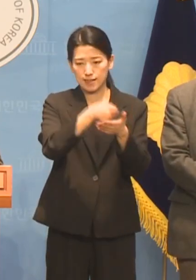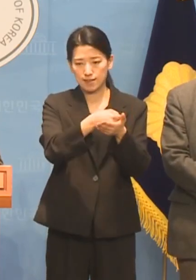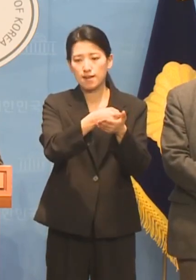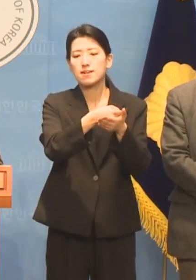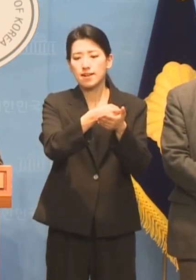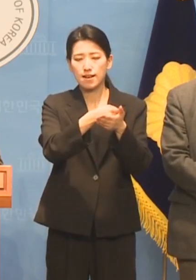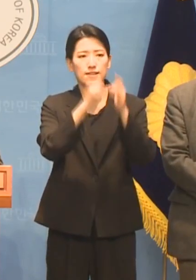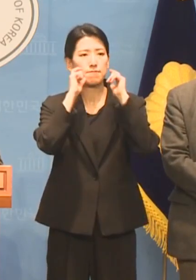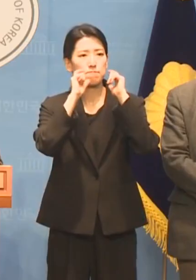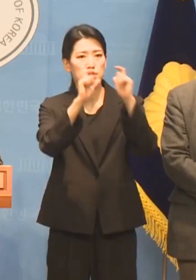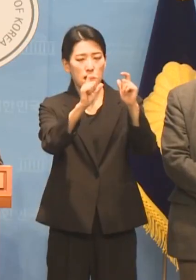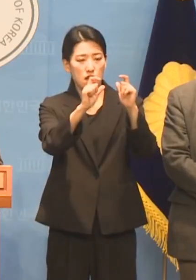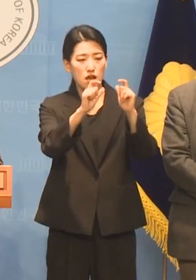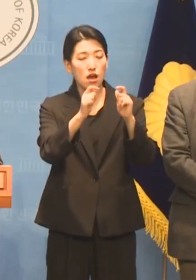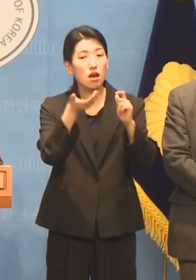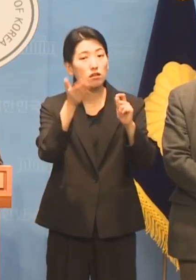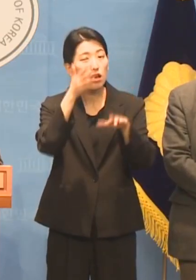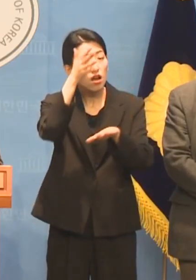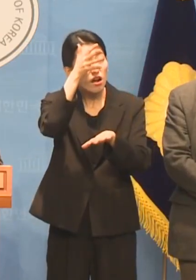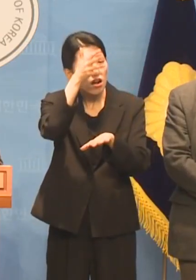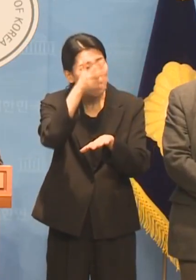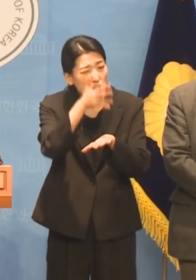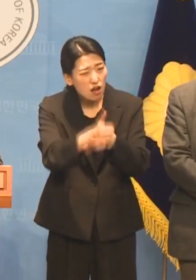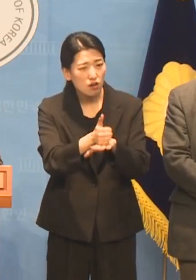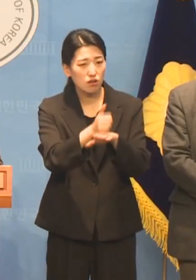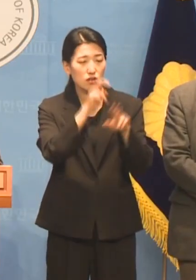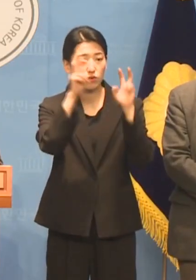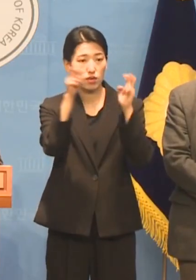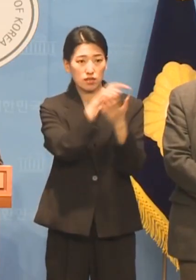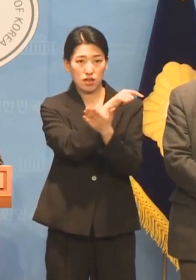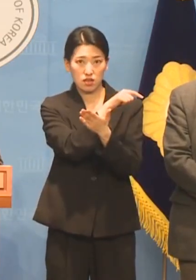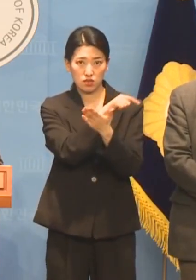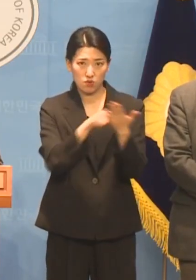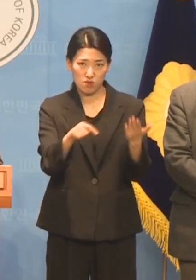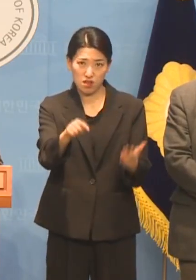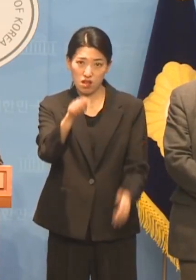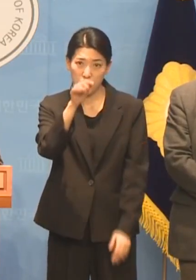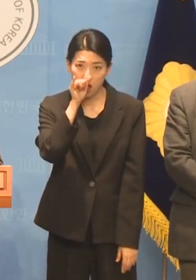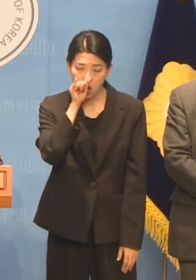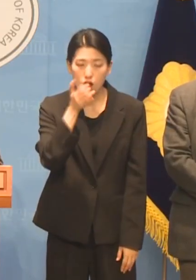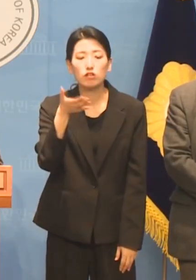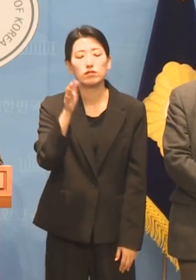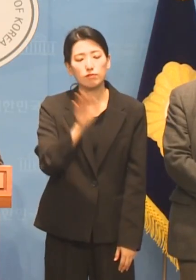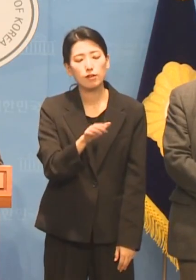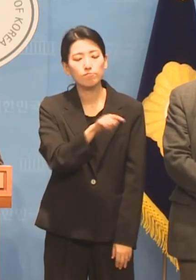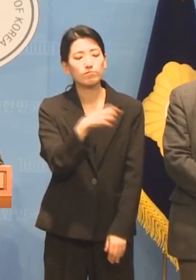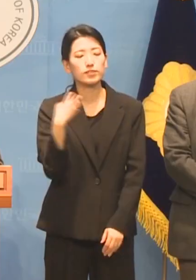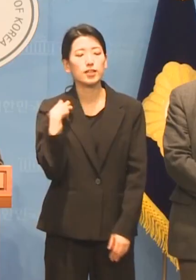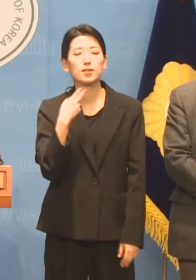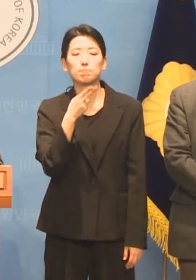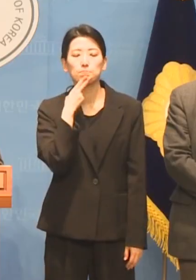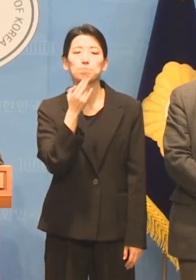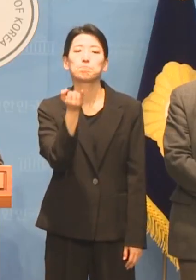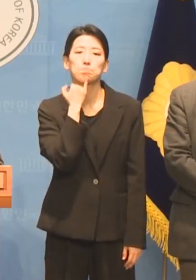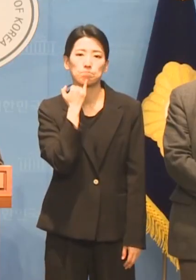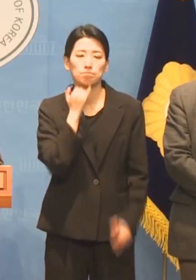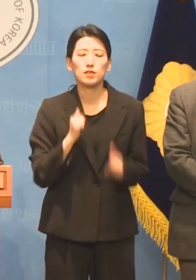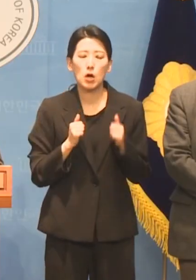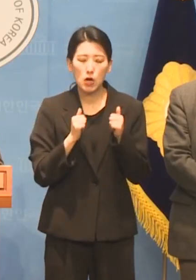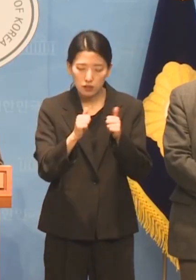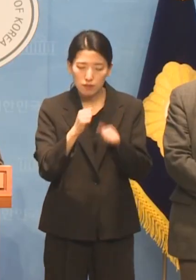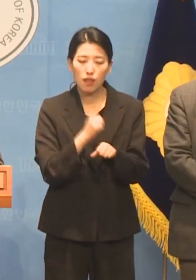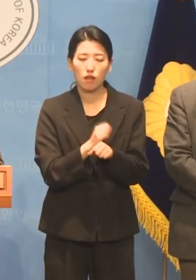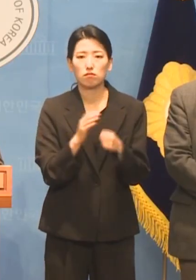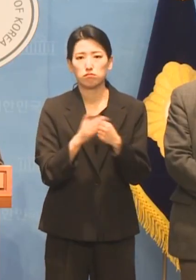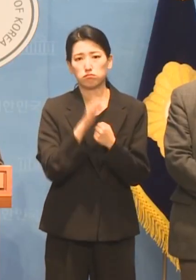손해가 발생하더라도 책임을 물을 수 없다는 입장을 일관되게 유지하고 있습니다. 남소